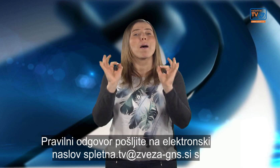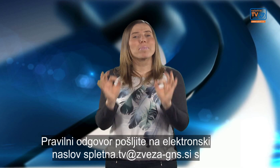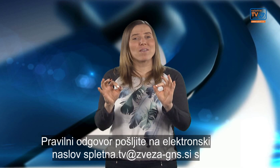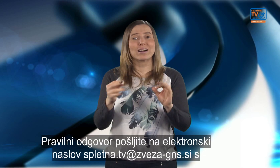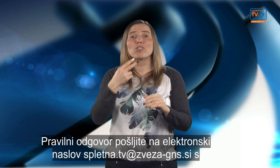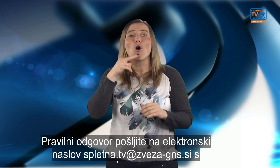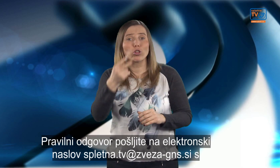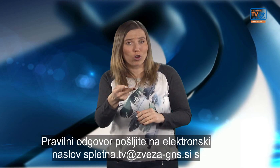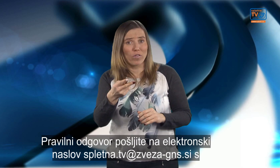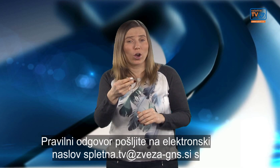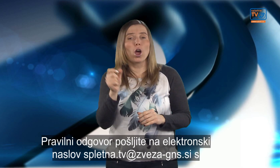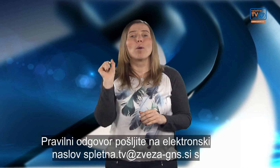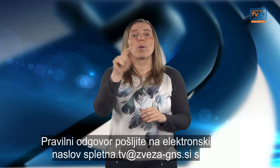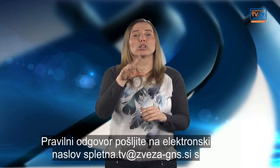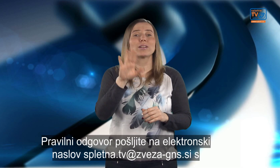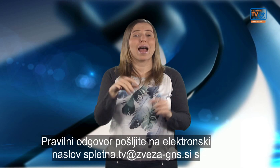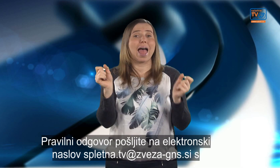Pravilni odgovor pošljite na elektronski naslov